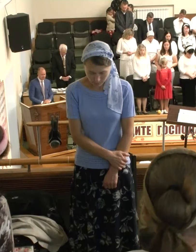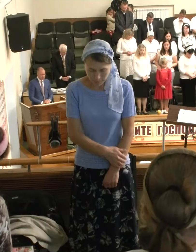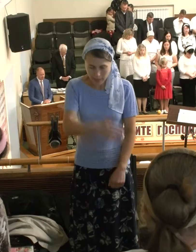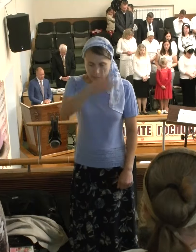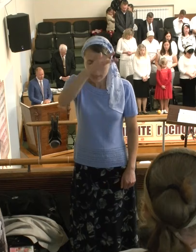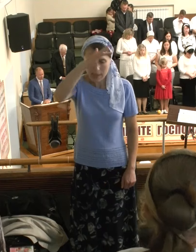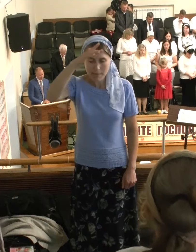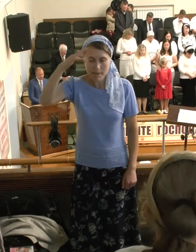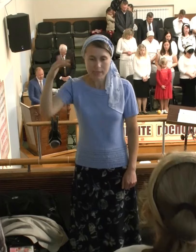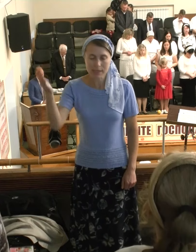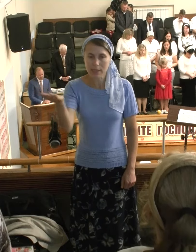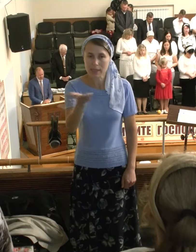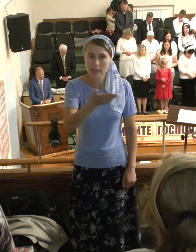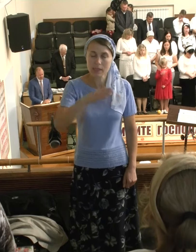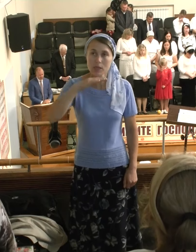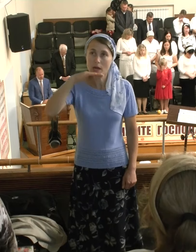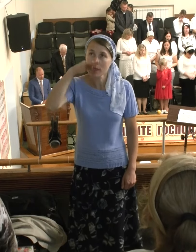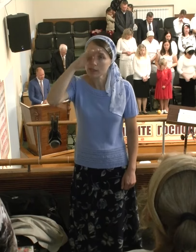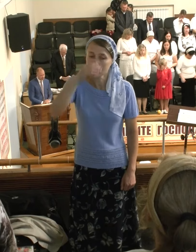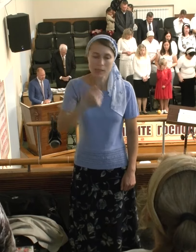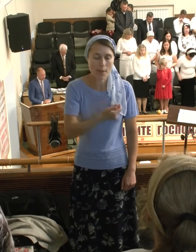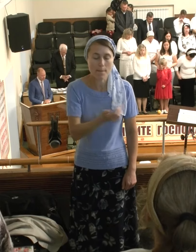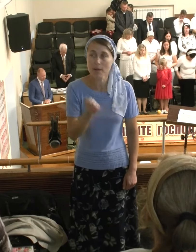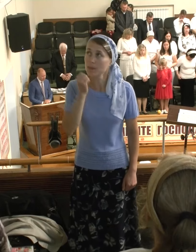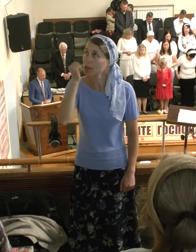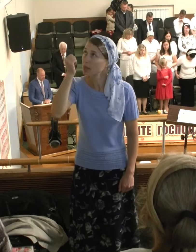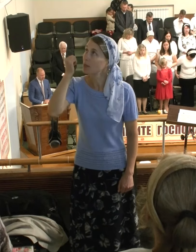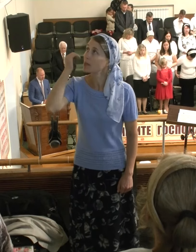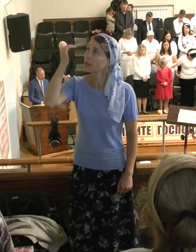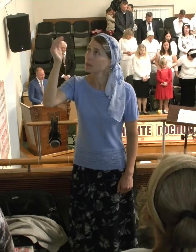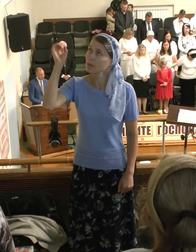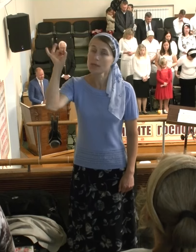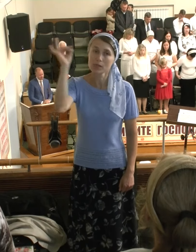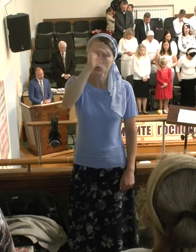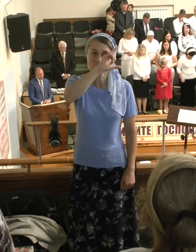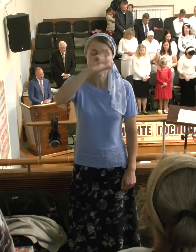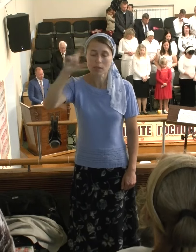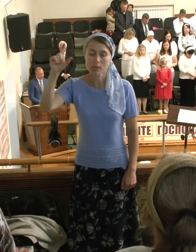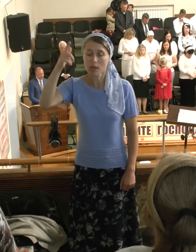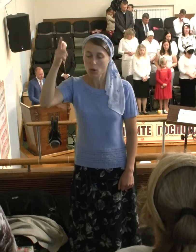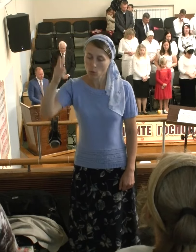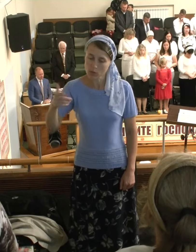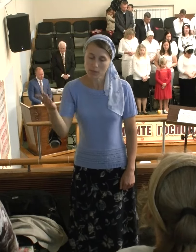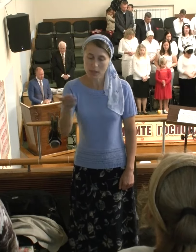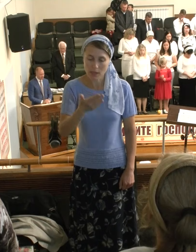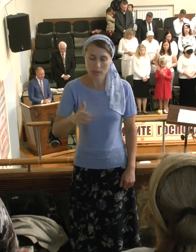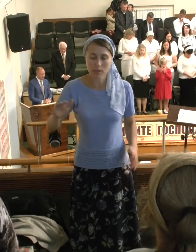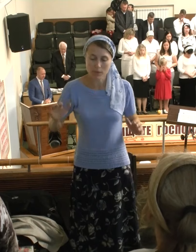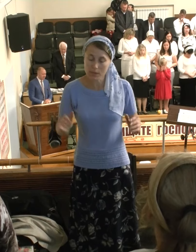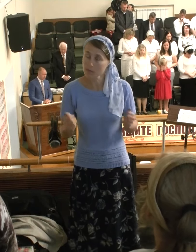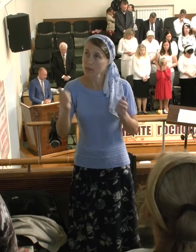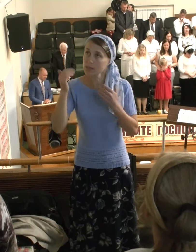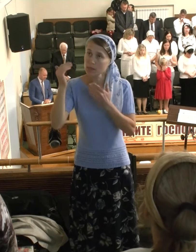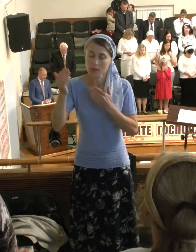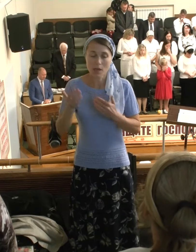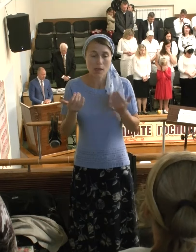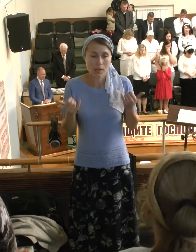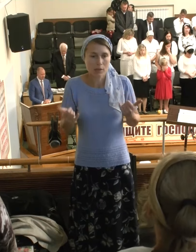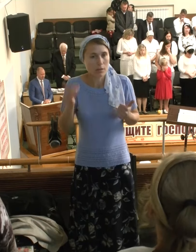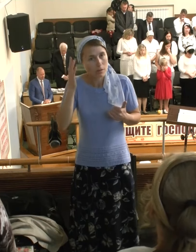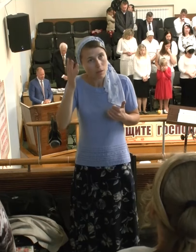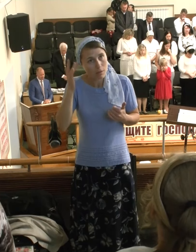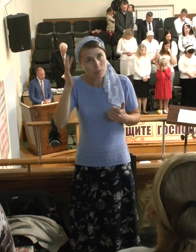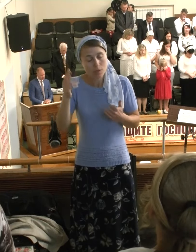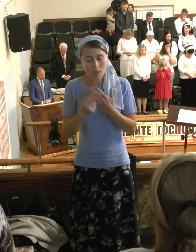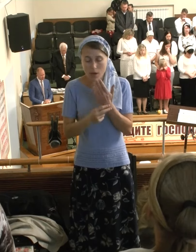Небесный наш Отец, Господь, мы благодарны Тебе за Иисуса Христа, нашего Господа и Спасителя. Господи, и сейчас размышляя над Священным